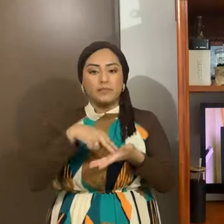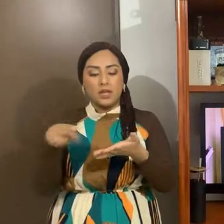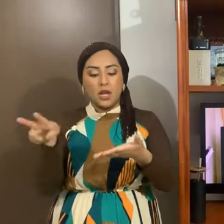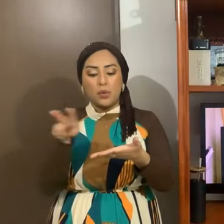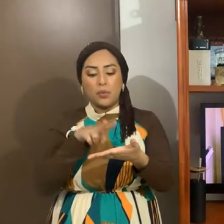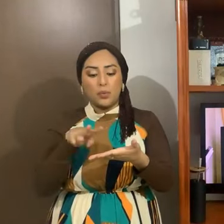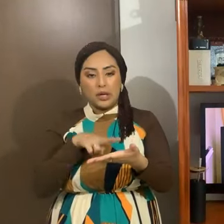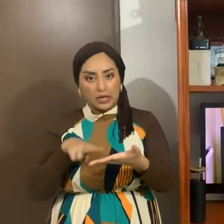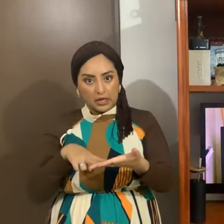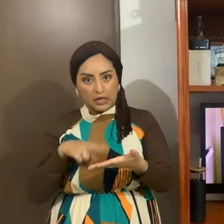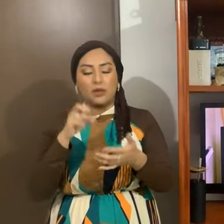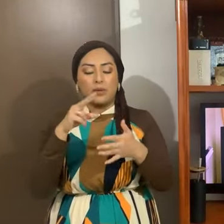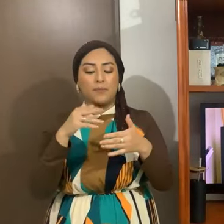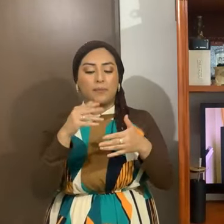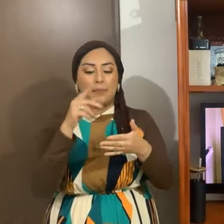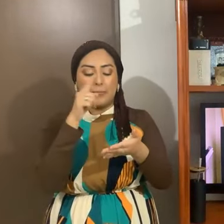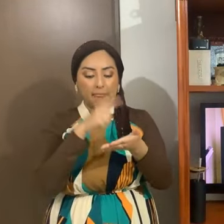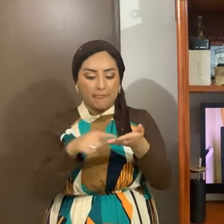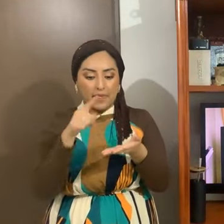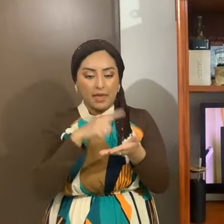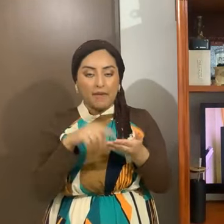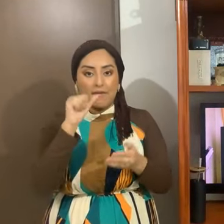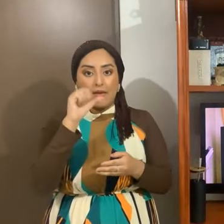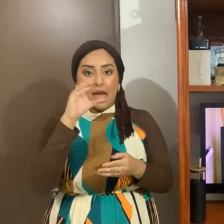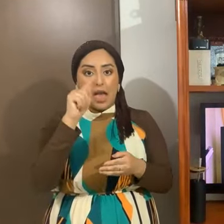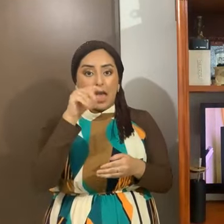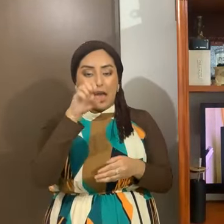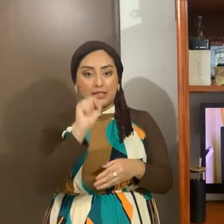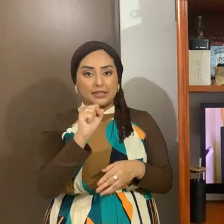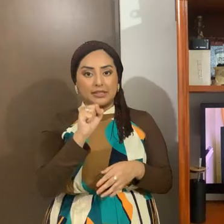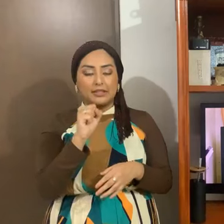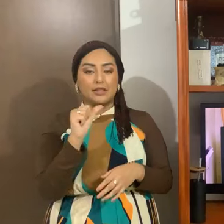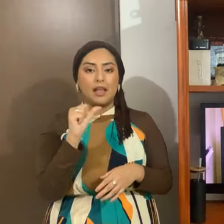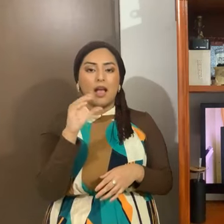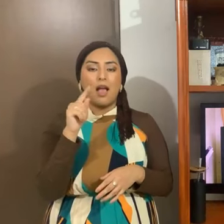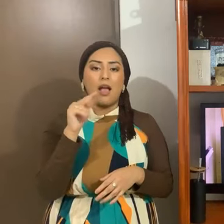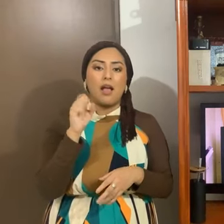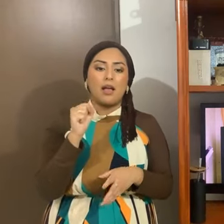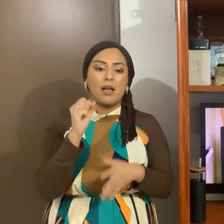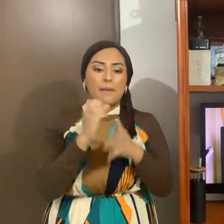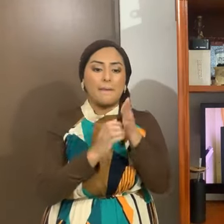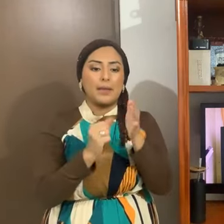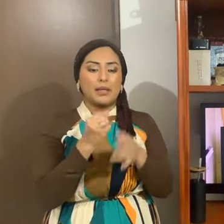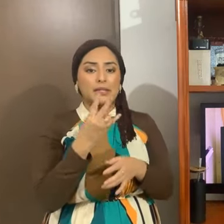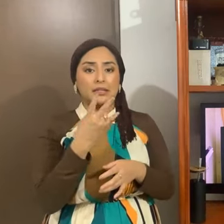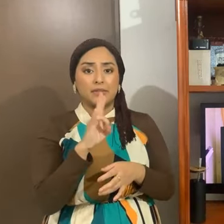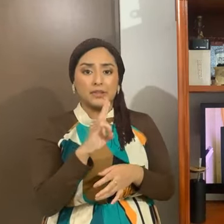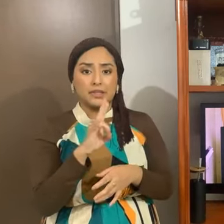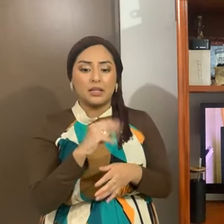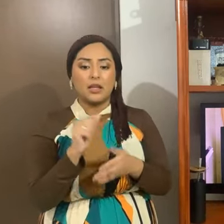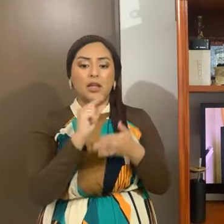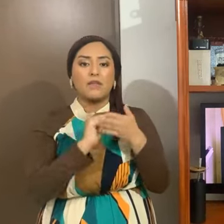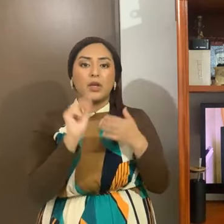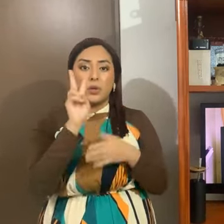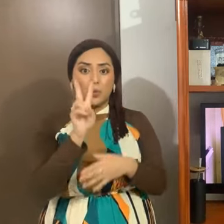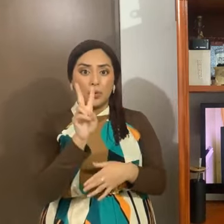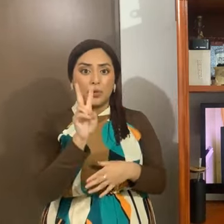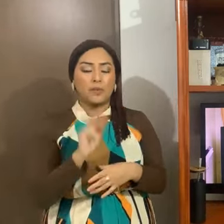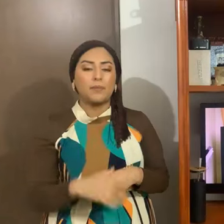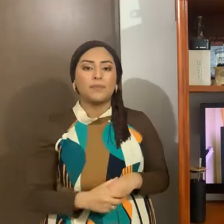Ahora vamos adelantito, vamos a Hechos en el capítulo 17, en el verso